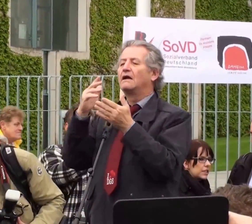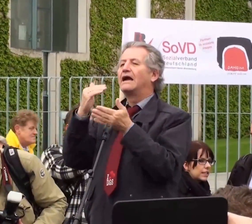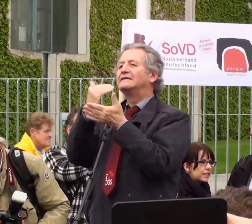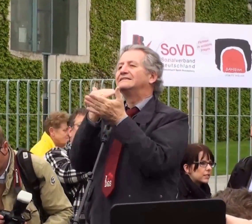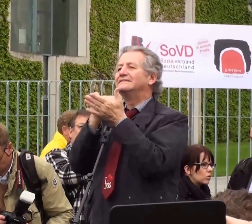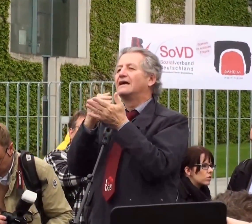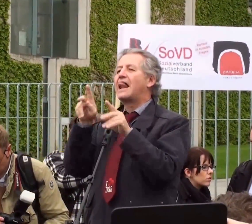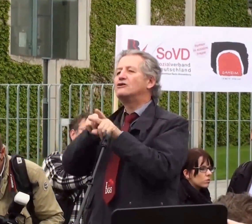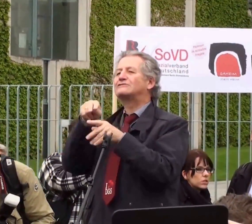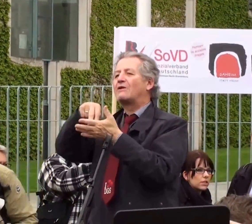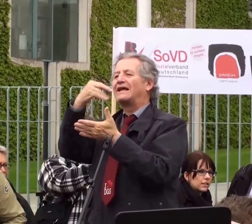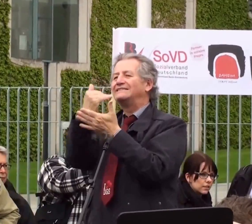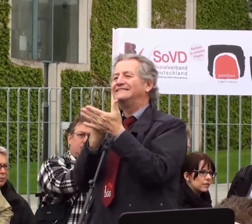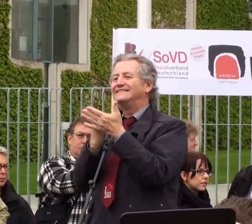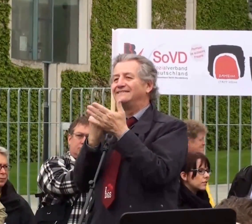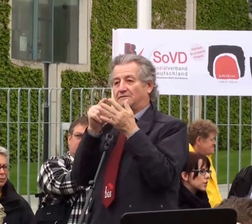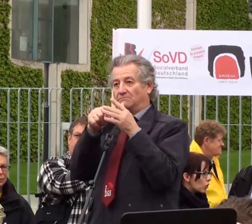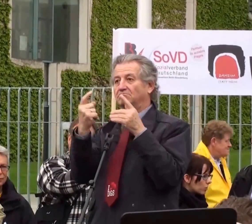zusammen.